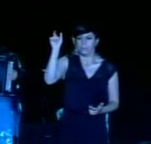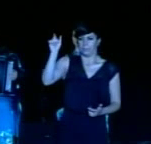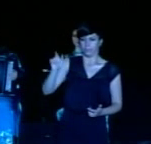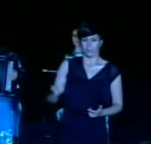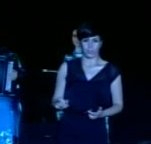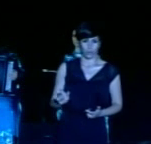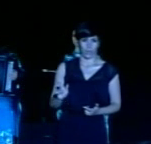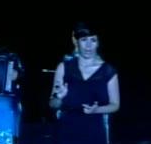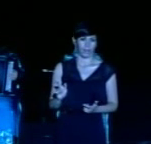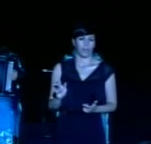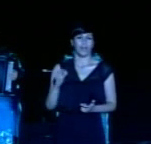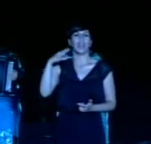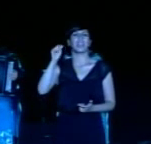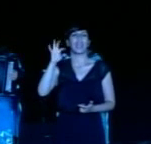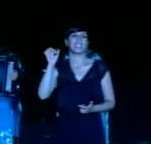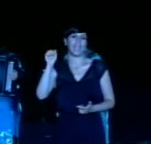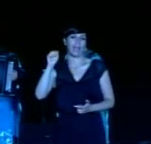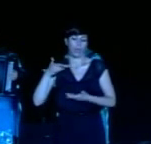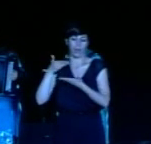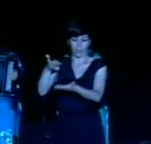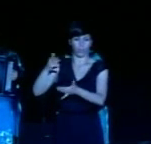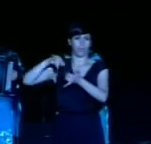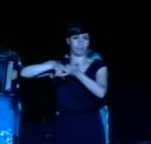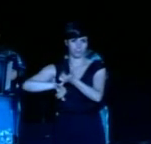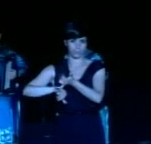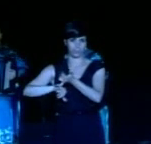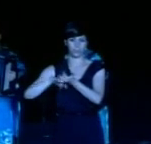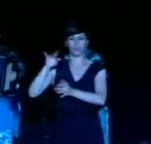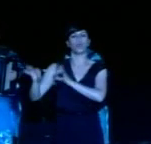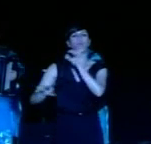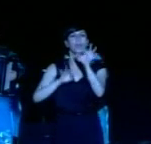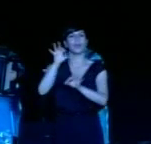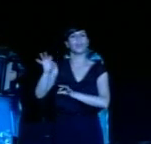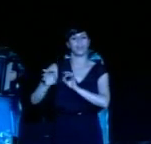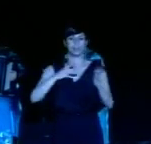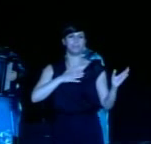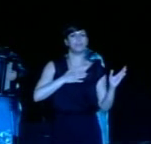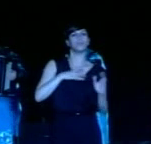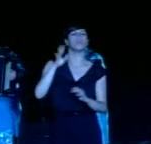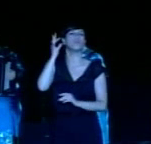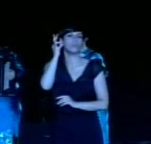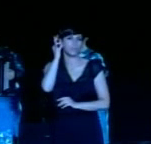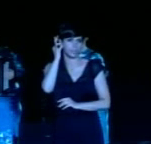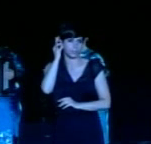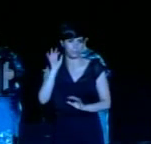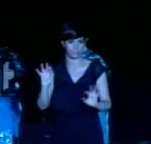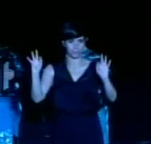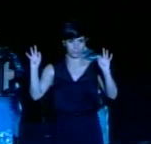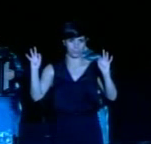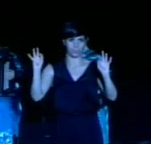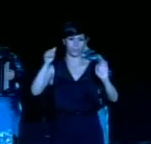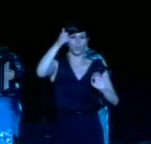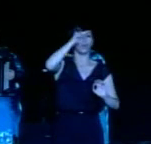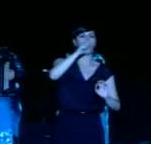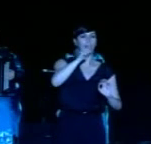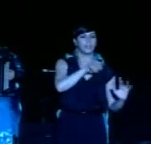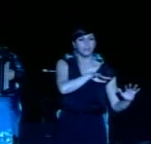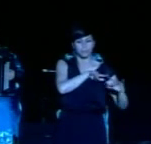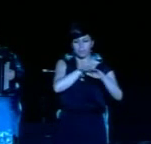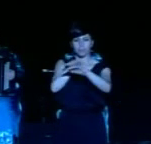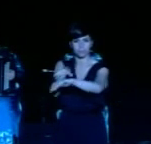del casamentero. Los casamenteros organizaban bailes de muchachas en los cuales los hombres iban a